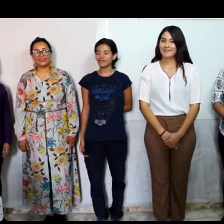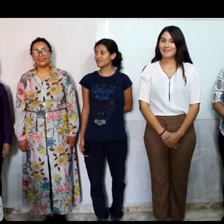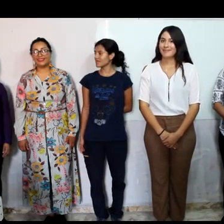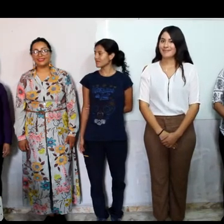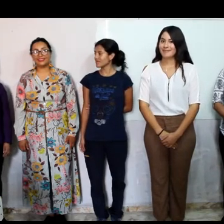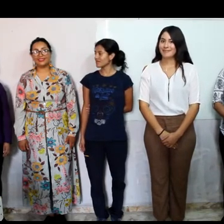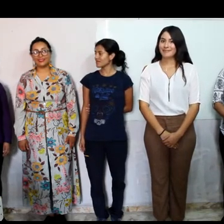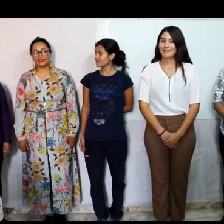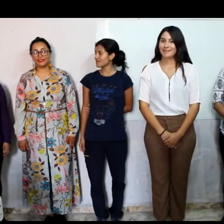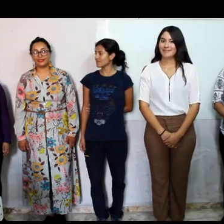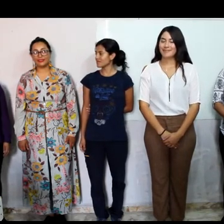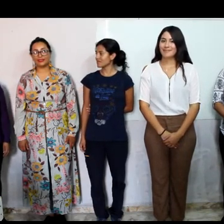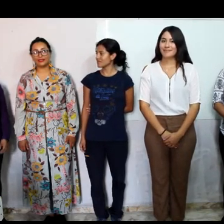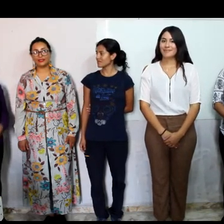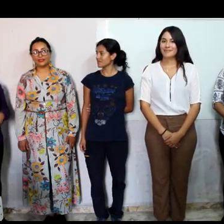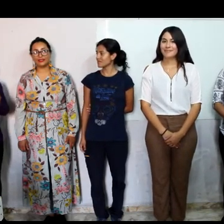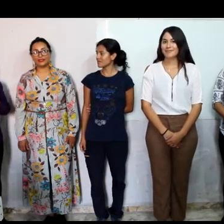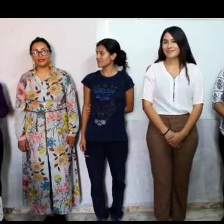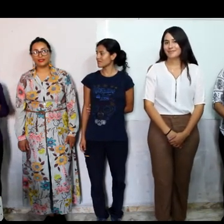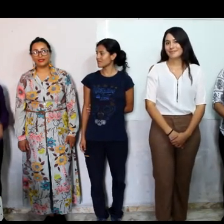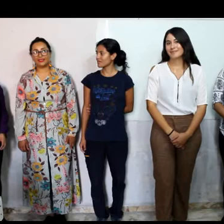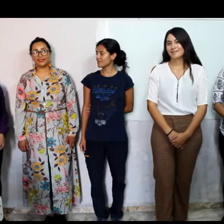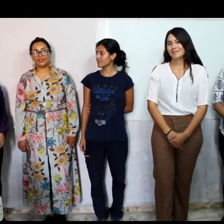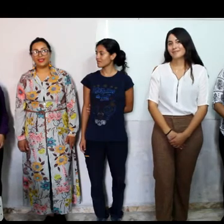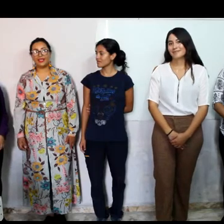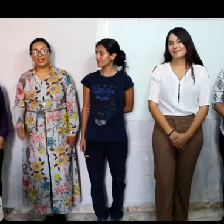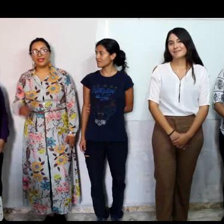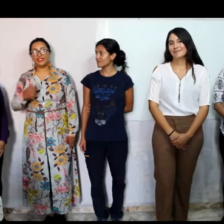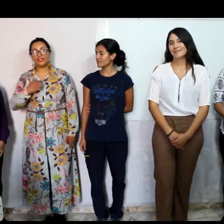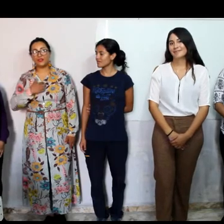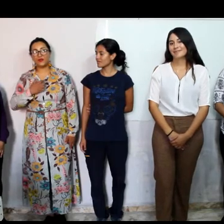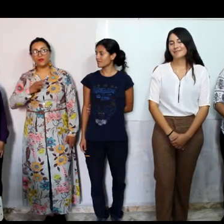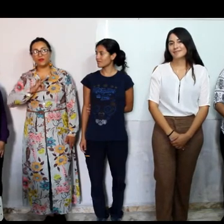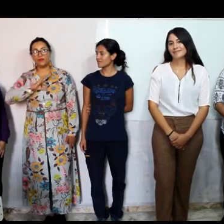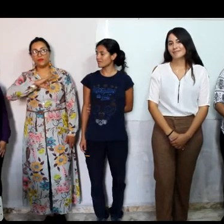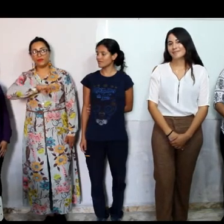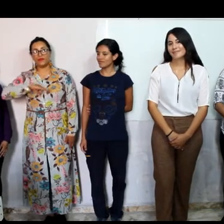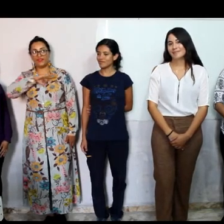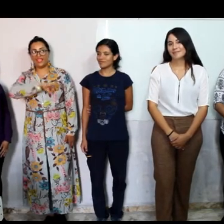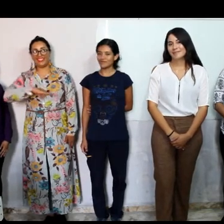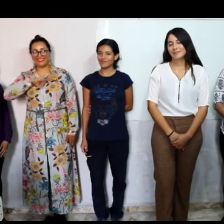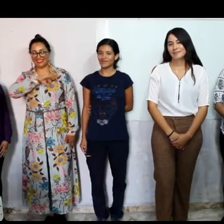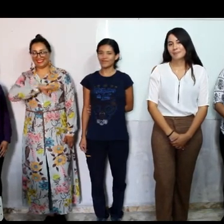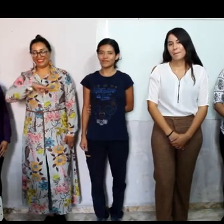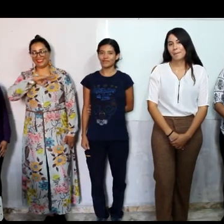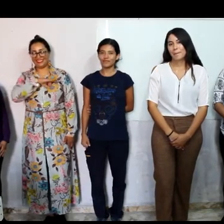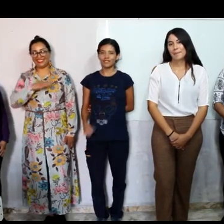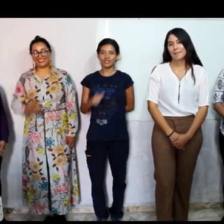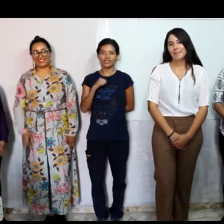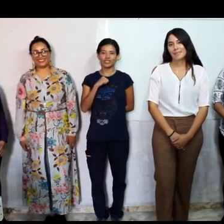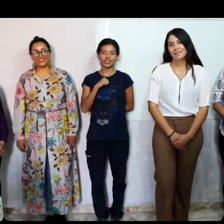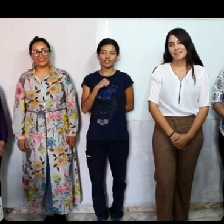Yo me siento muy contenta. Yo muy feliz. Yo